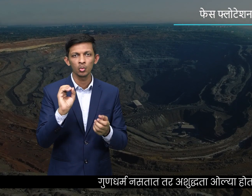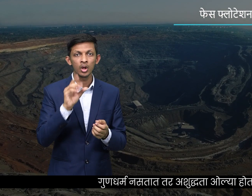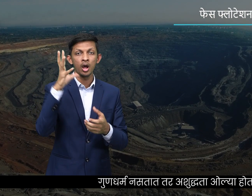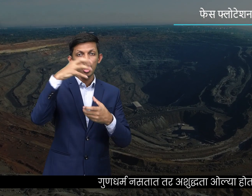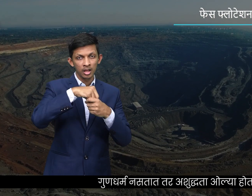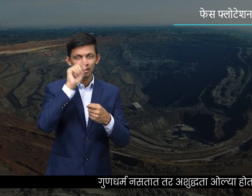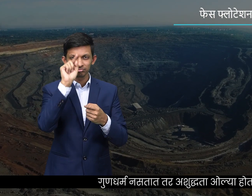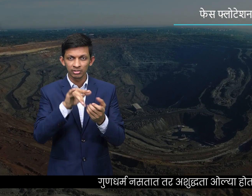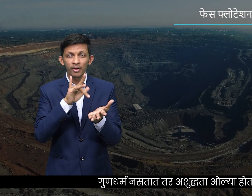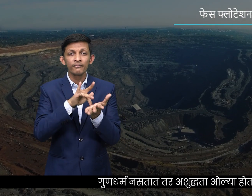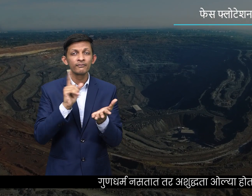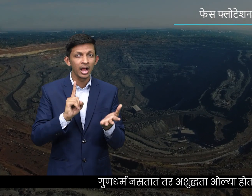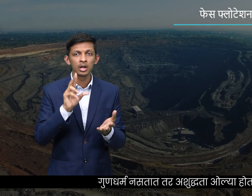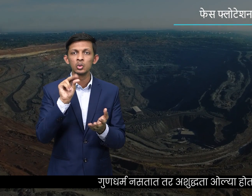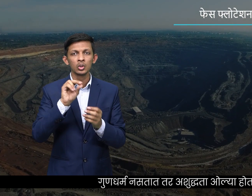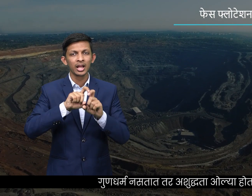होतात.